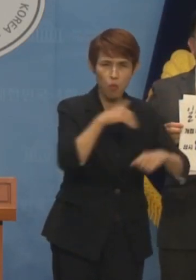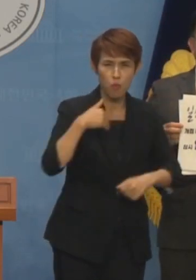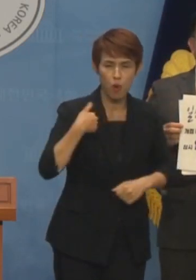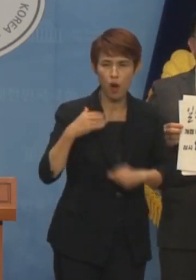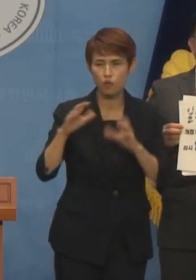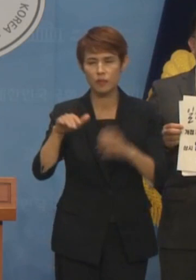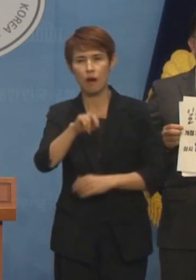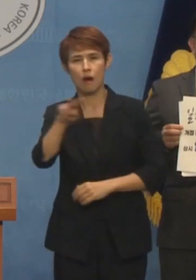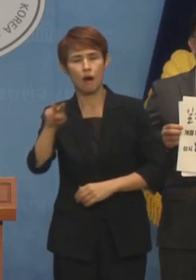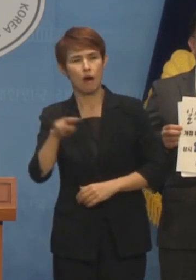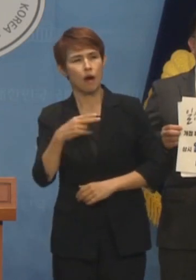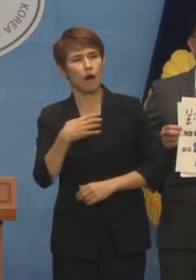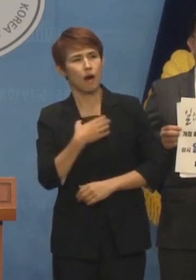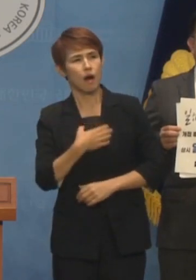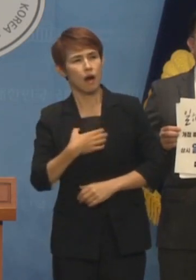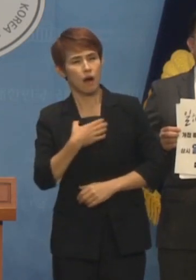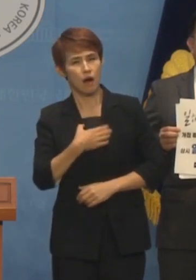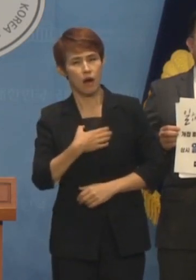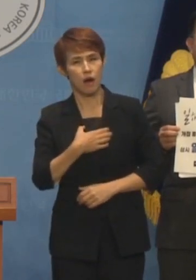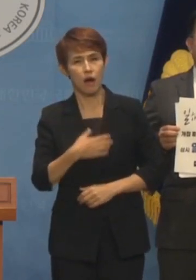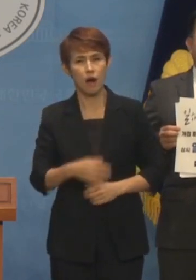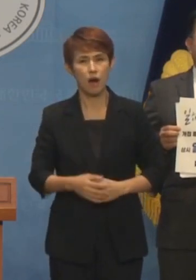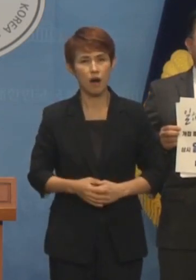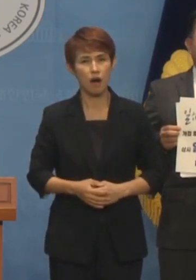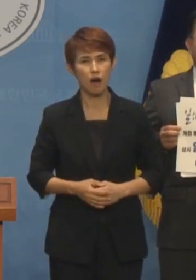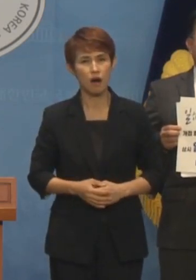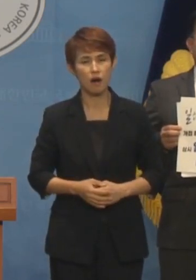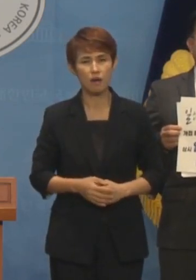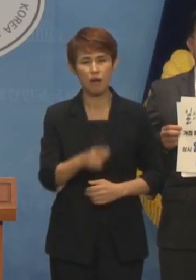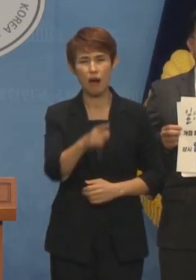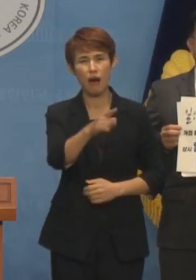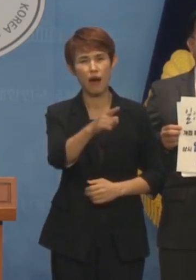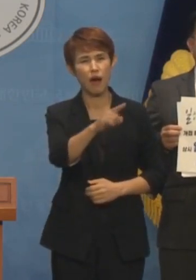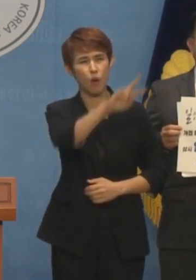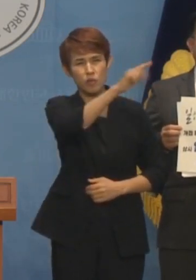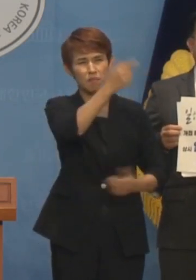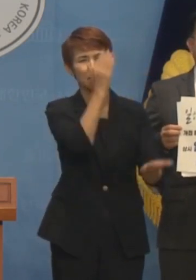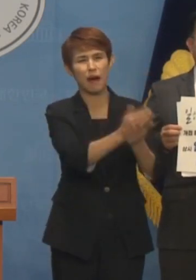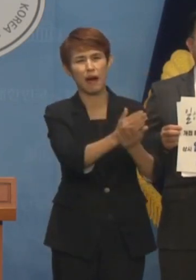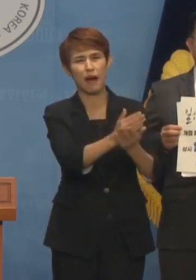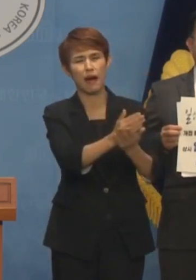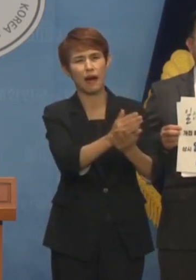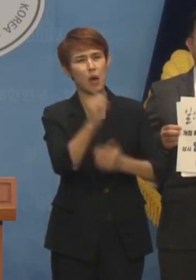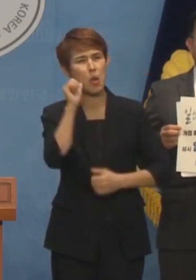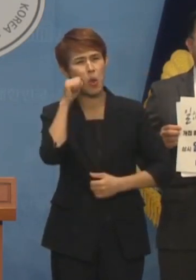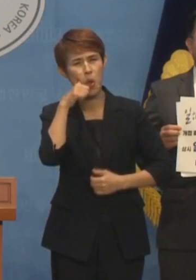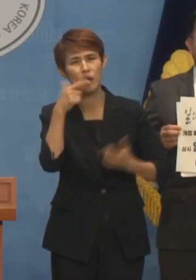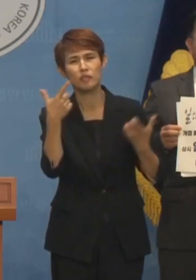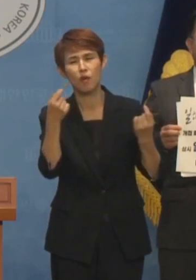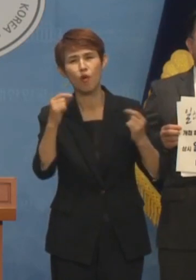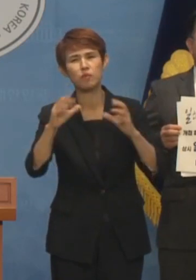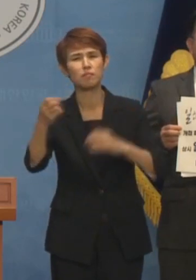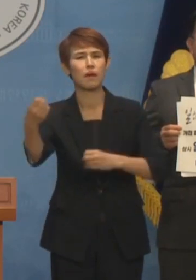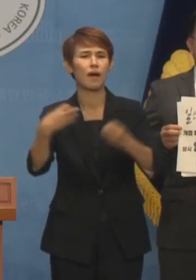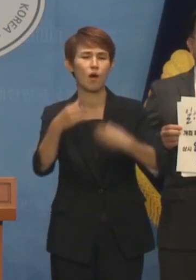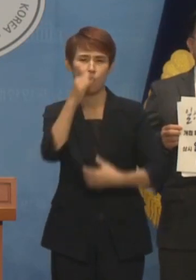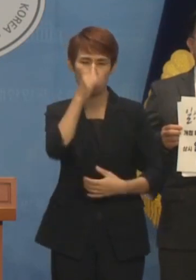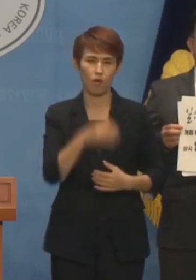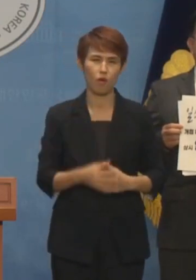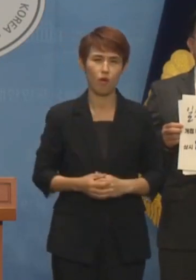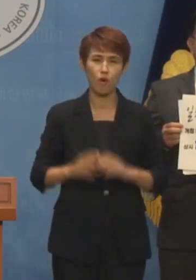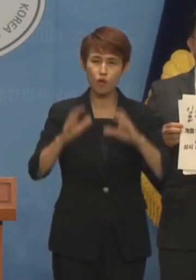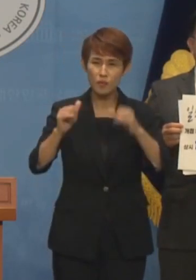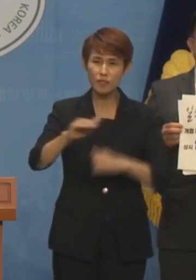또 불안합니다. 속된 말로 네가 가라 하와이 돌아오지 말라 조롱하기도 합니다. 우리